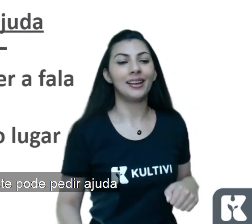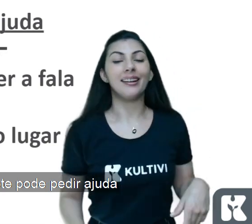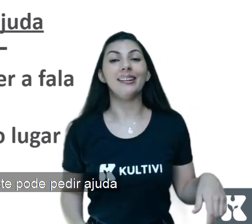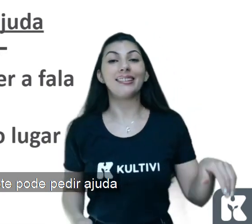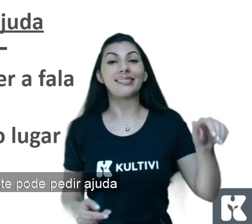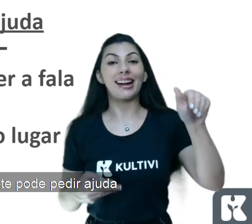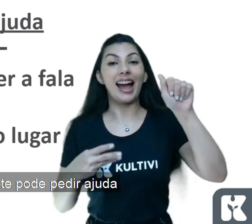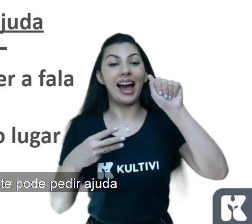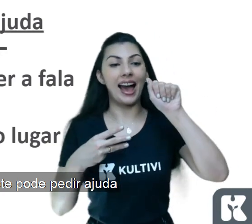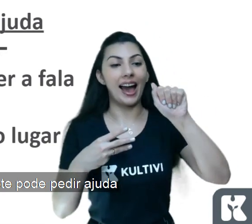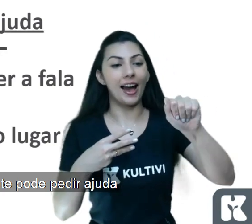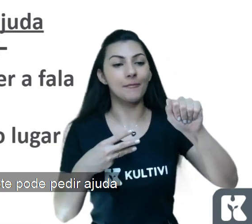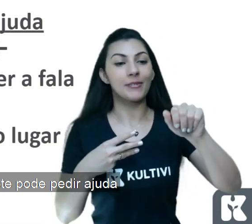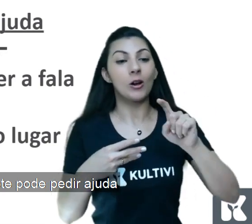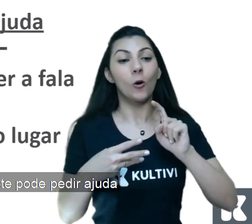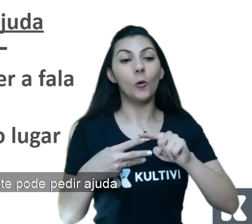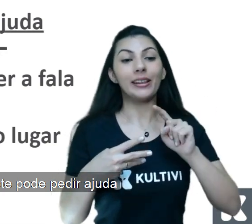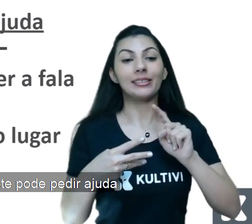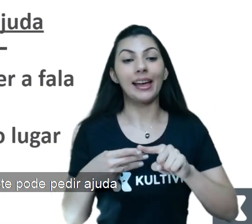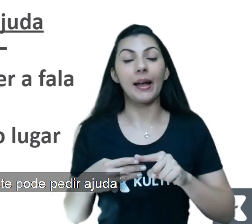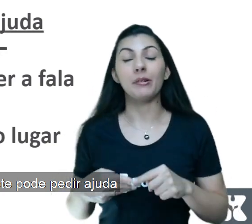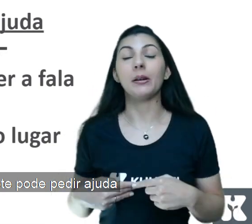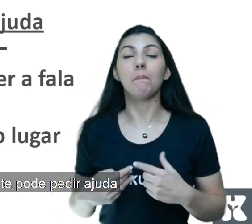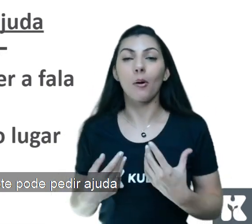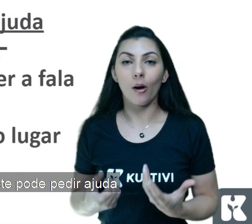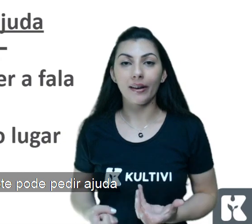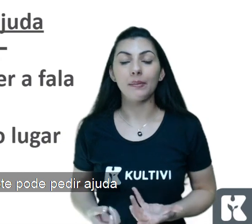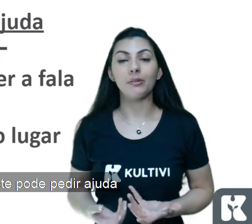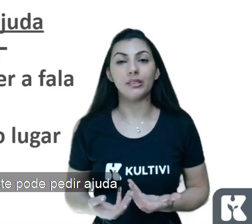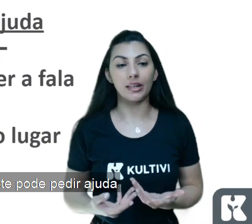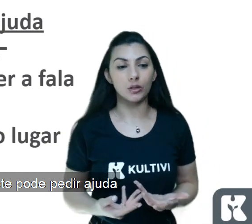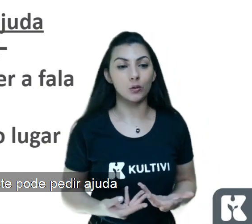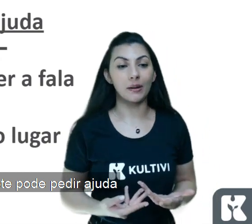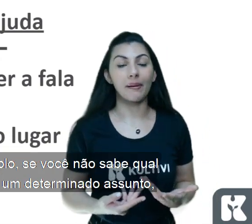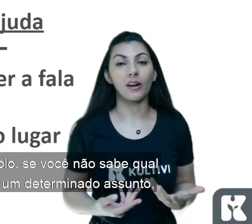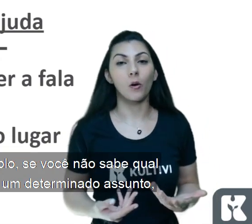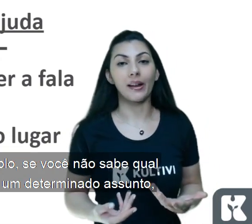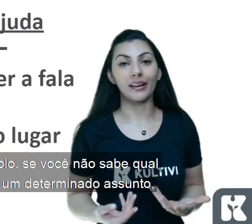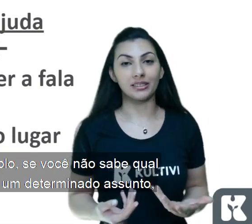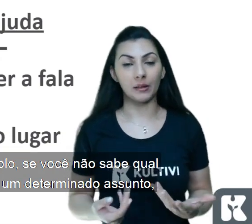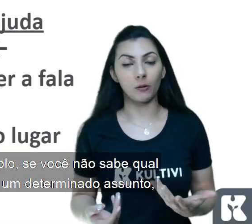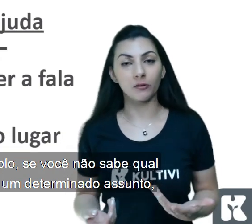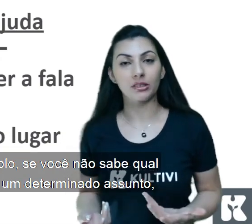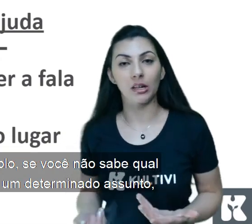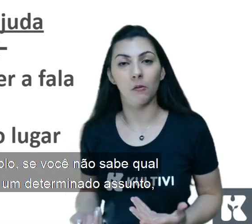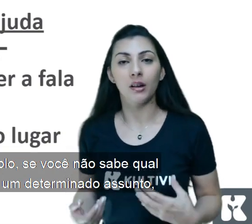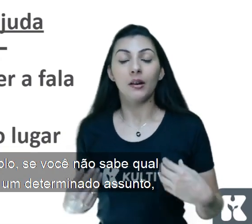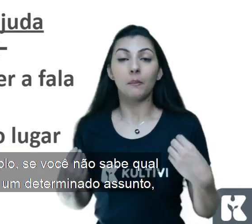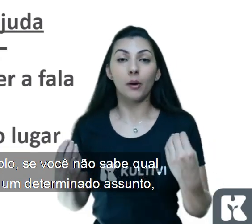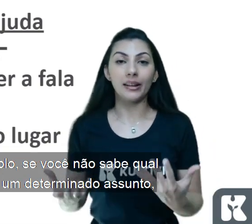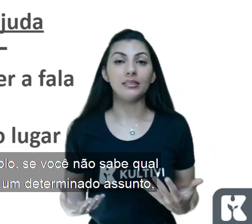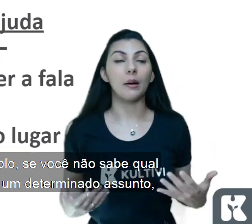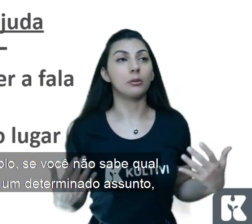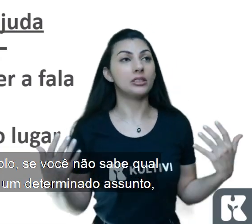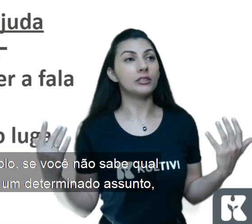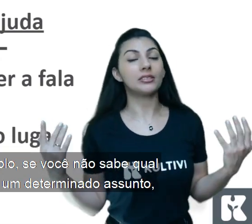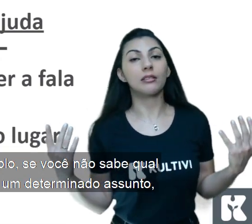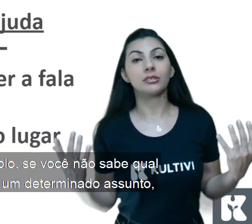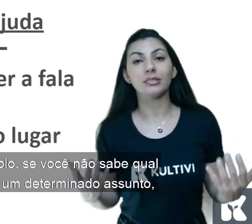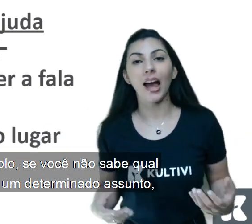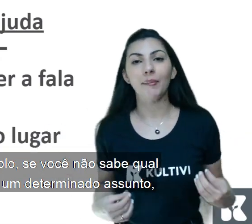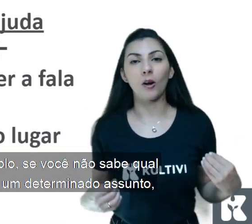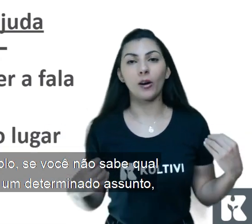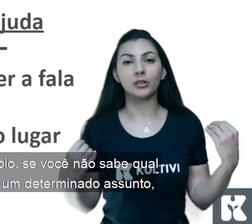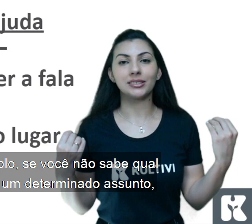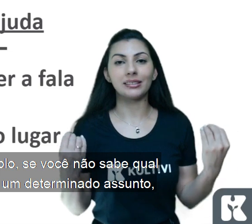Exatamente. Letra A. O intérprete pode pedir ajuda para colegas da profissão. Por exemplo, se você